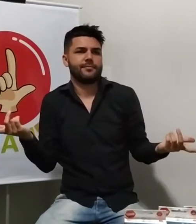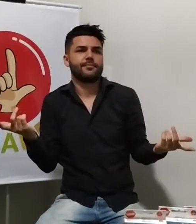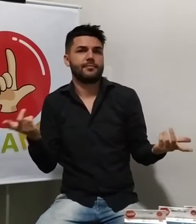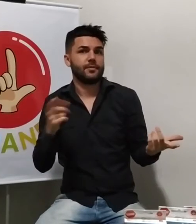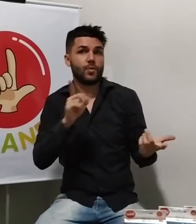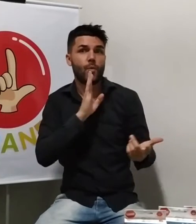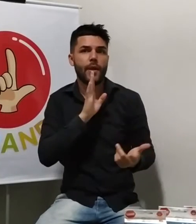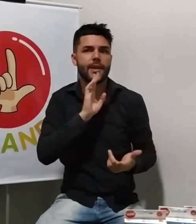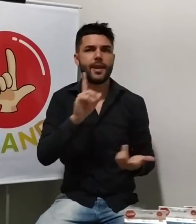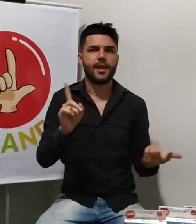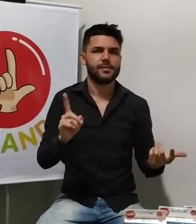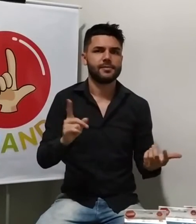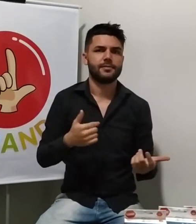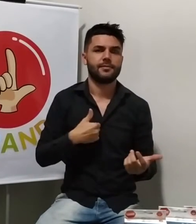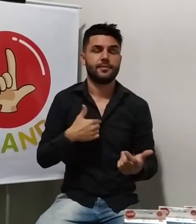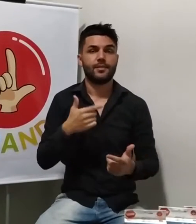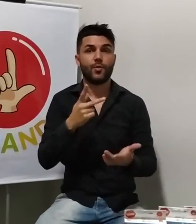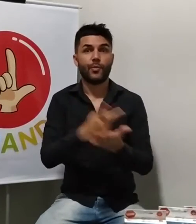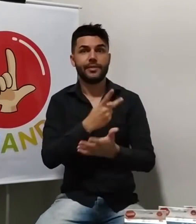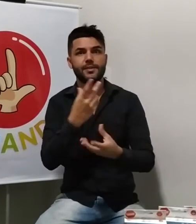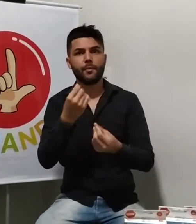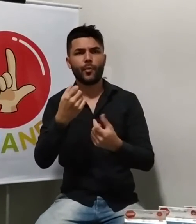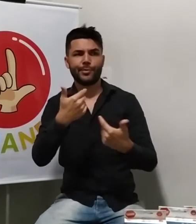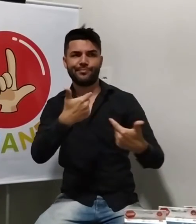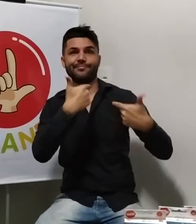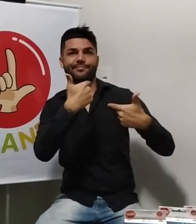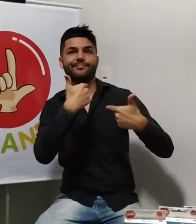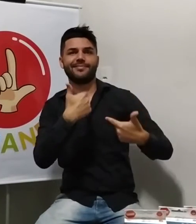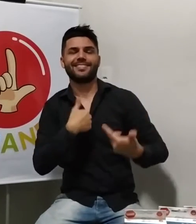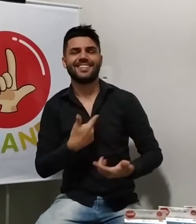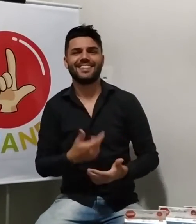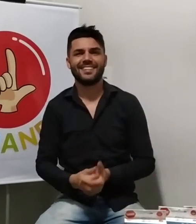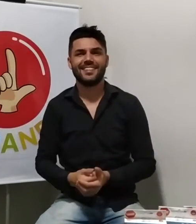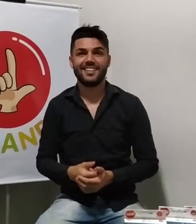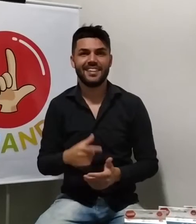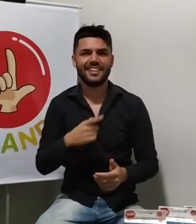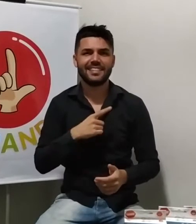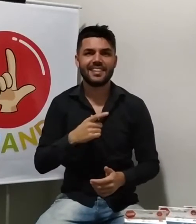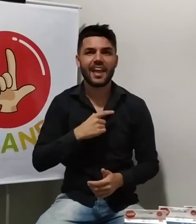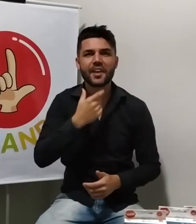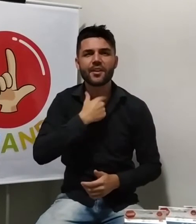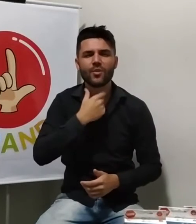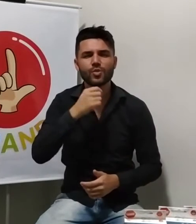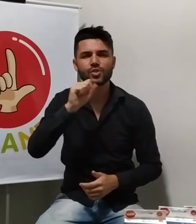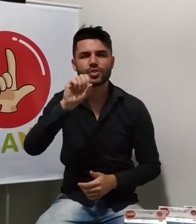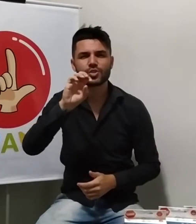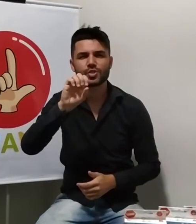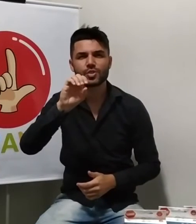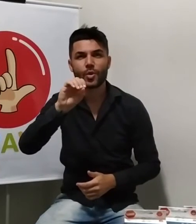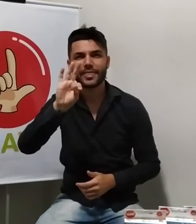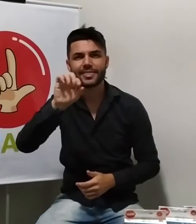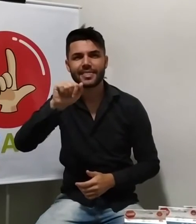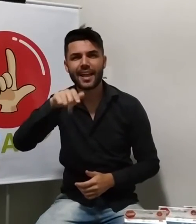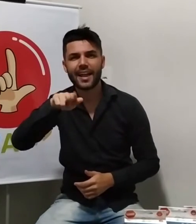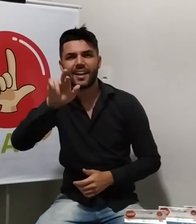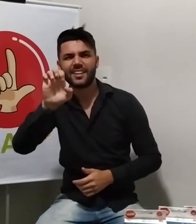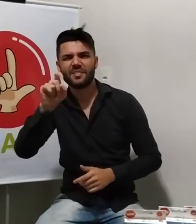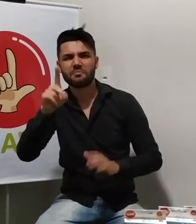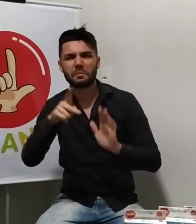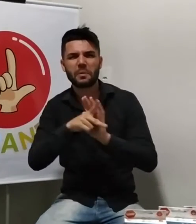Sambatec, a maior plataforma de distribuição de vídeos da América Latina. Você nessa época tinha 17 anos de idade, hoje você tem 33 anos, não é isso? Isso.